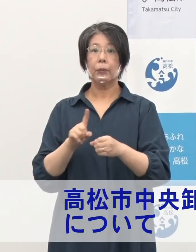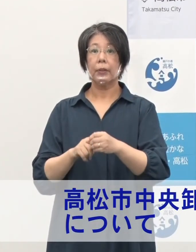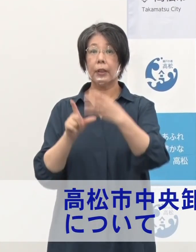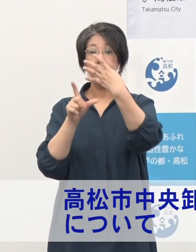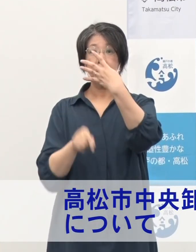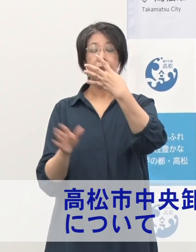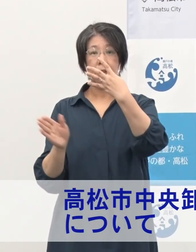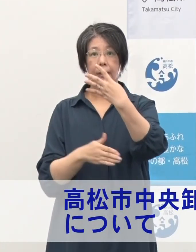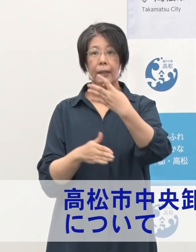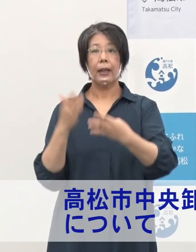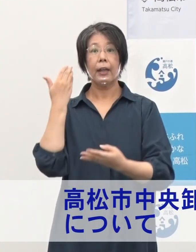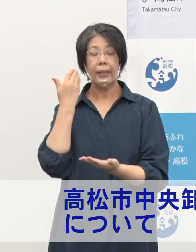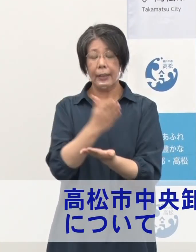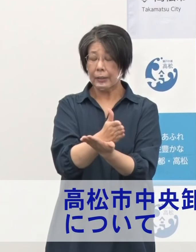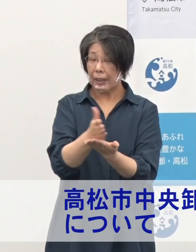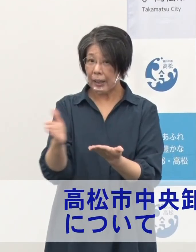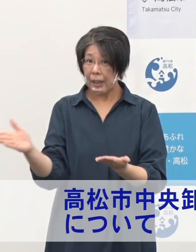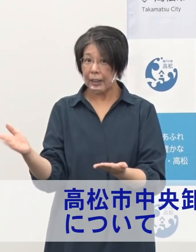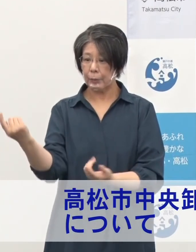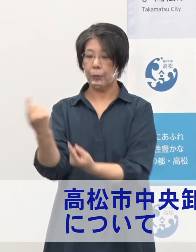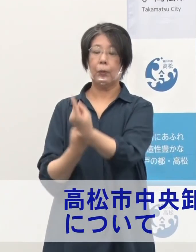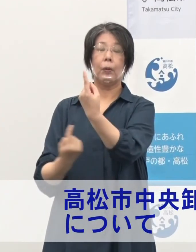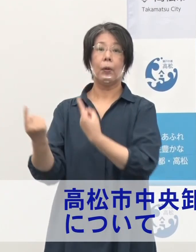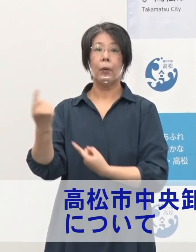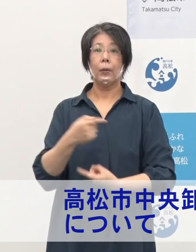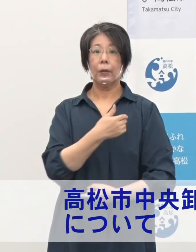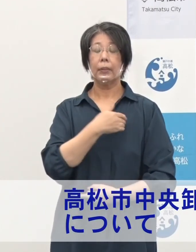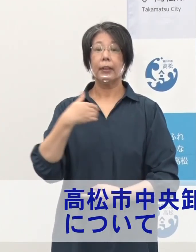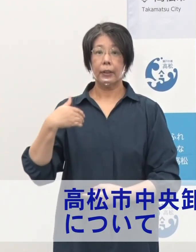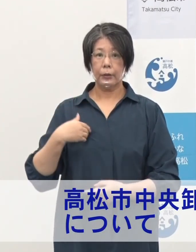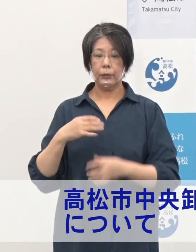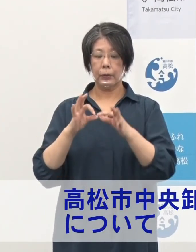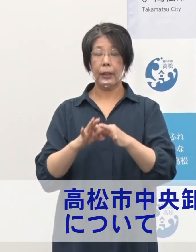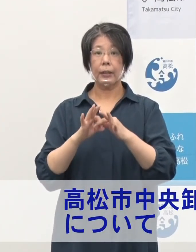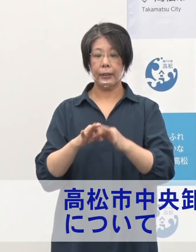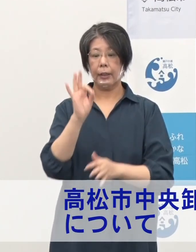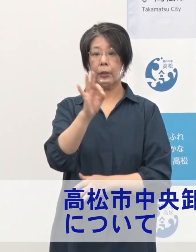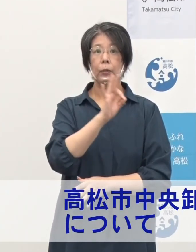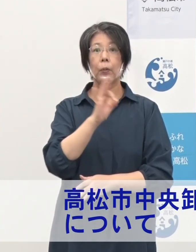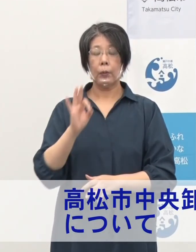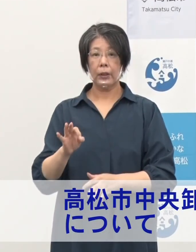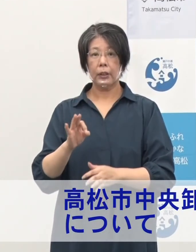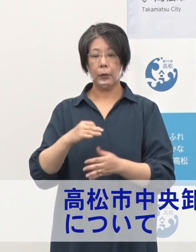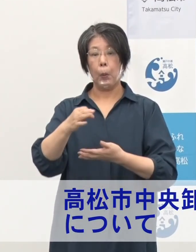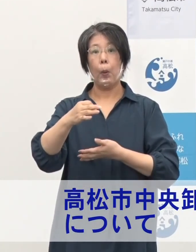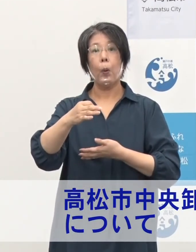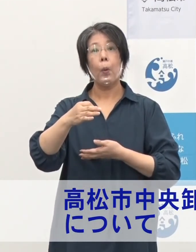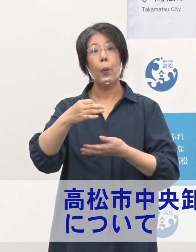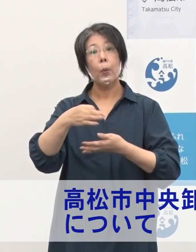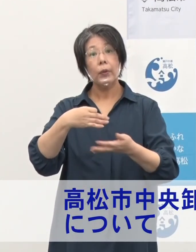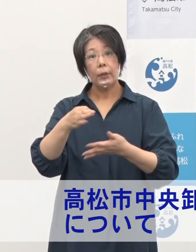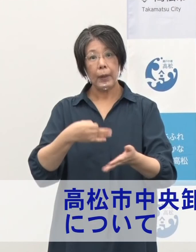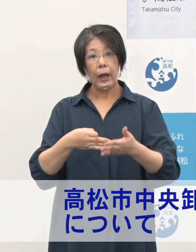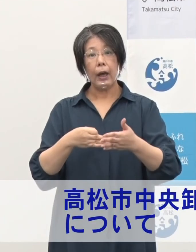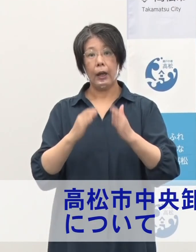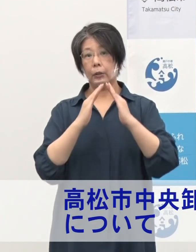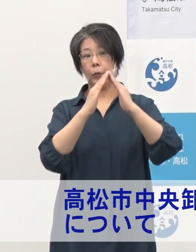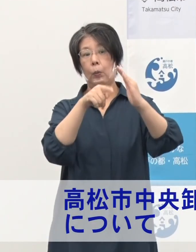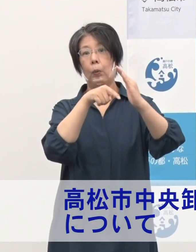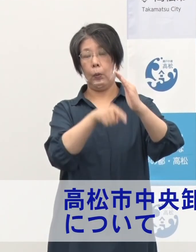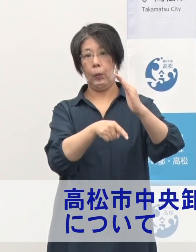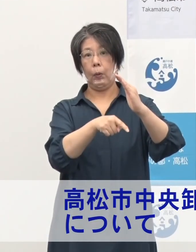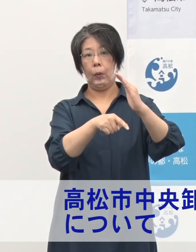どらー誰でも利用できます関連商品売場棟というのがありますがその売場棟に達したような店舗の出店を